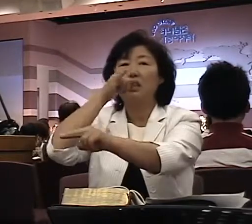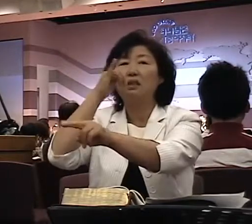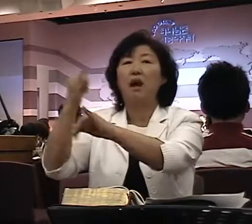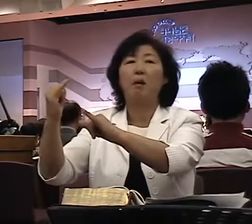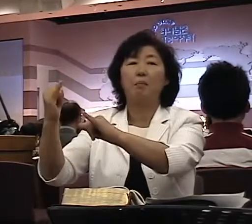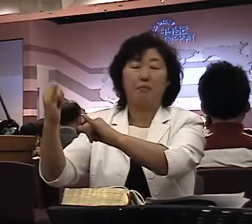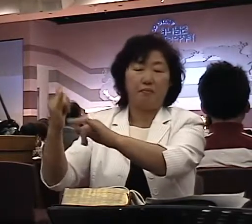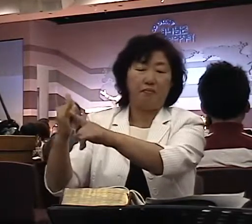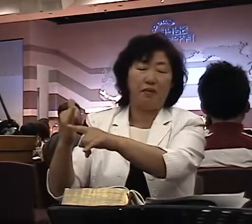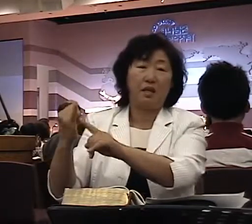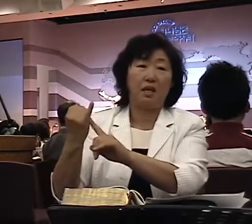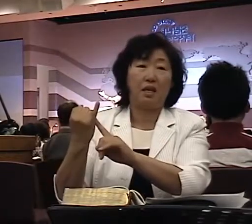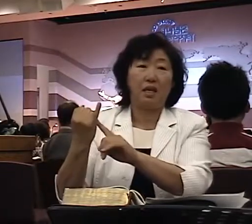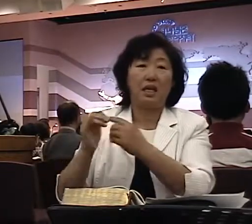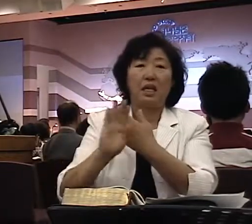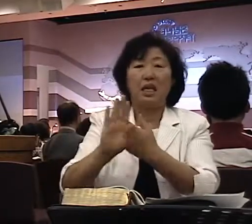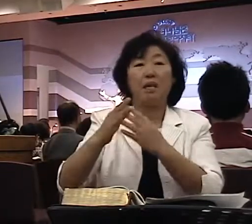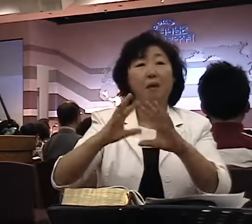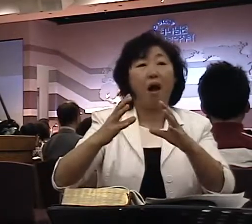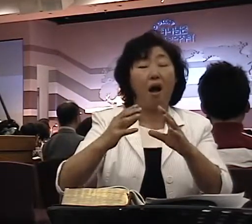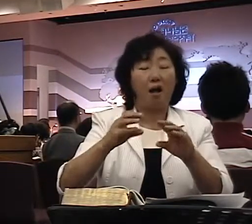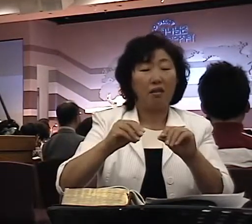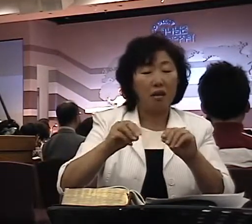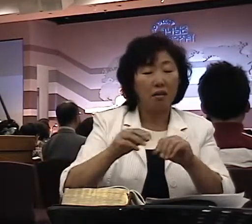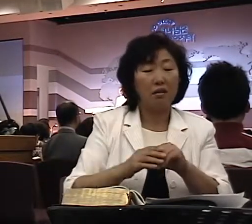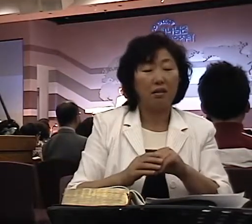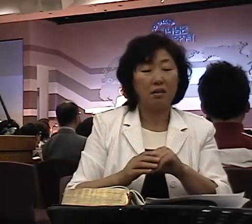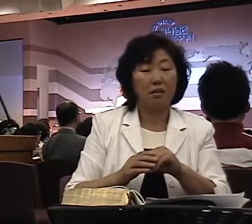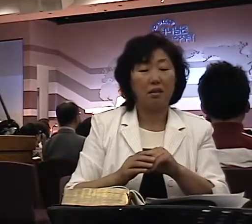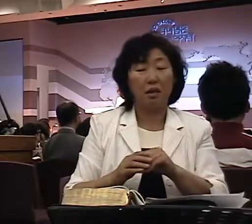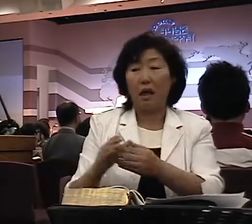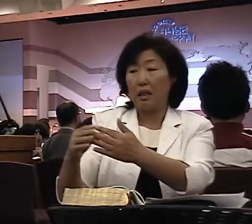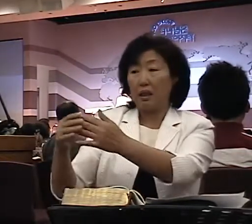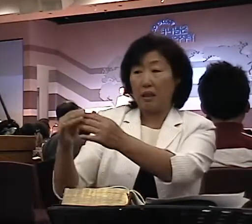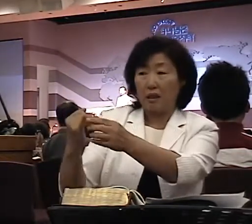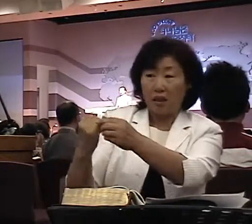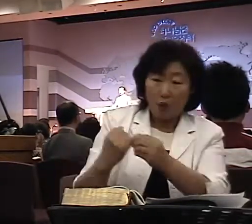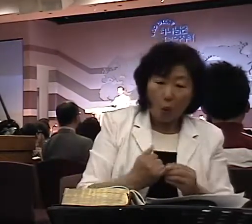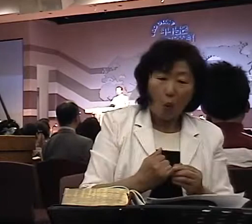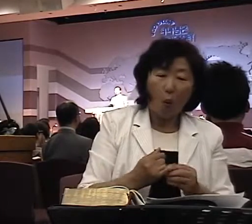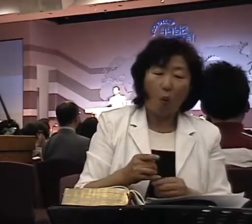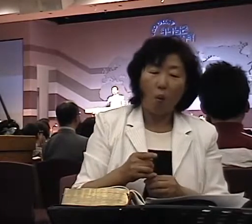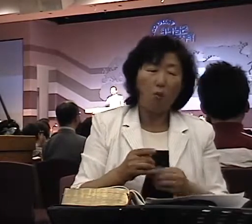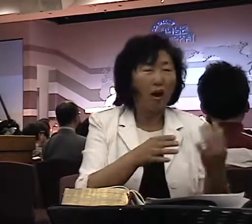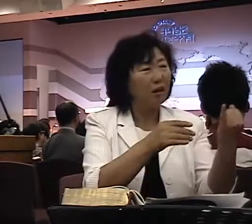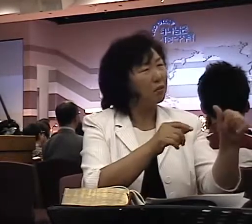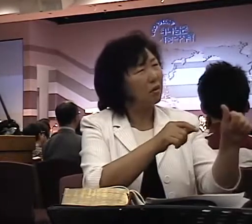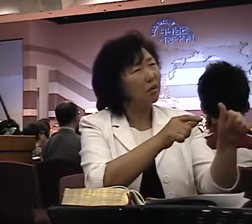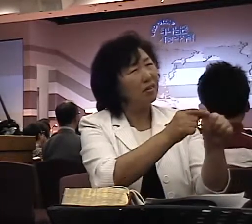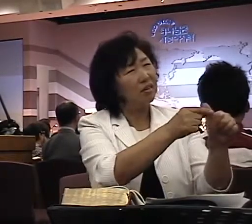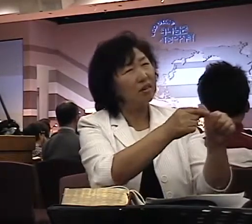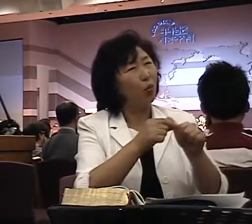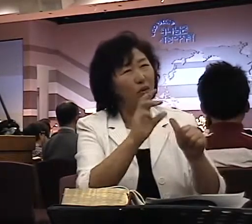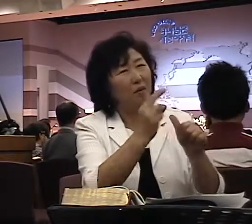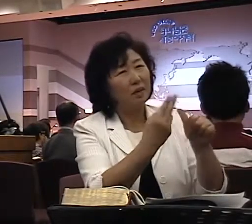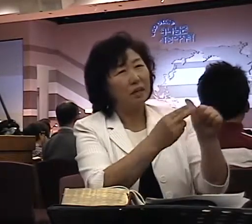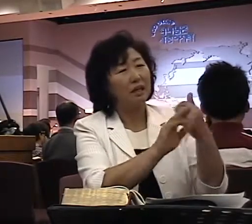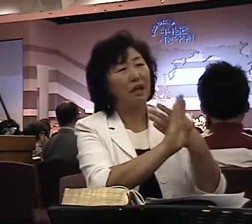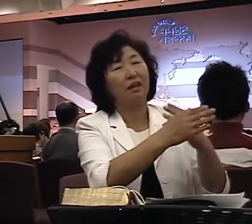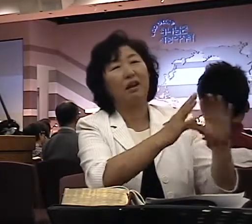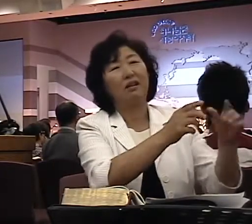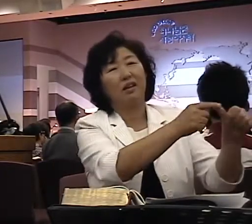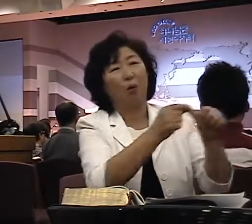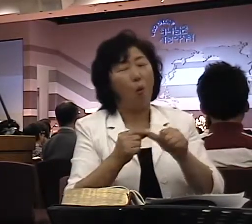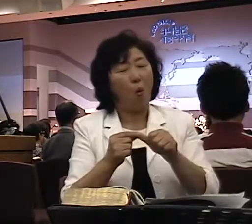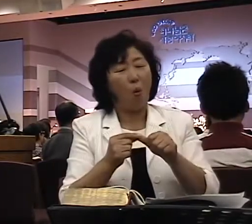사람이 이 이방 땅에서 데리고 온 노예와 이렇게 그 정력을 불태우고자 하는 것은